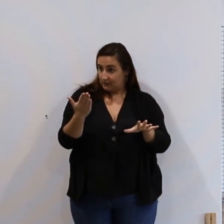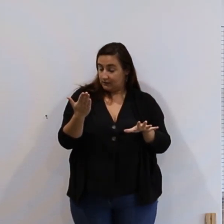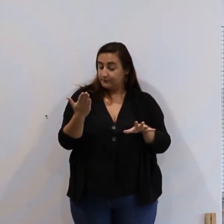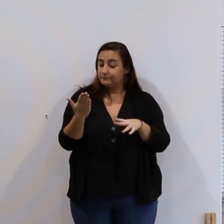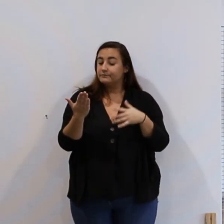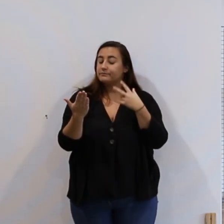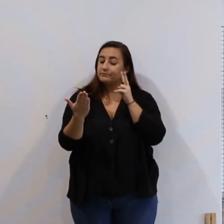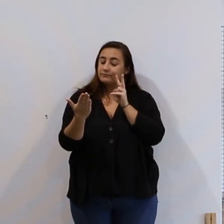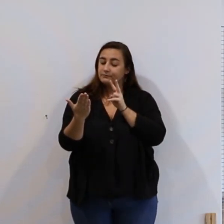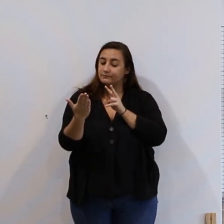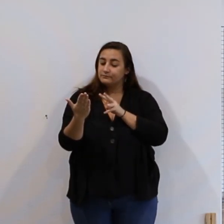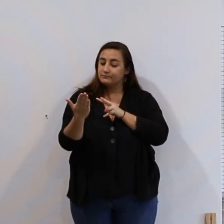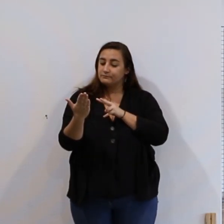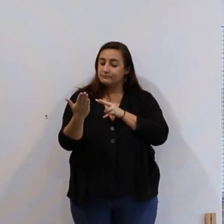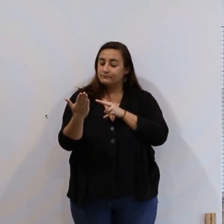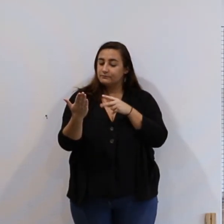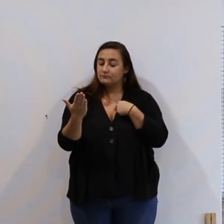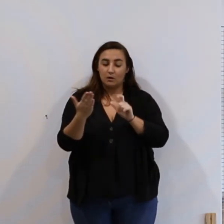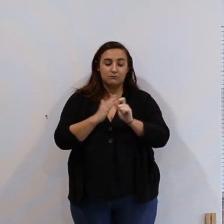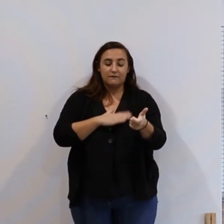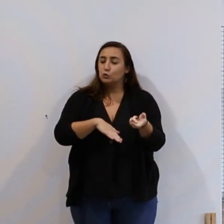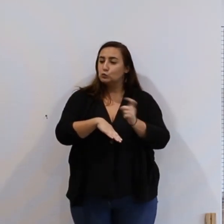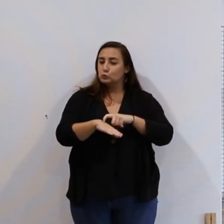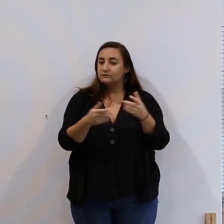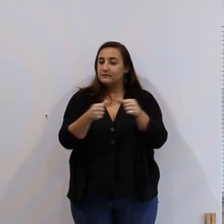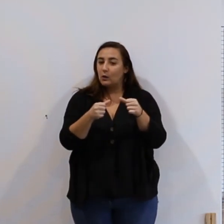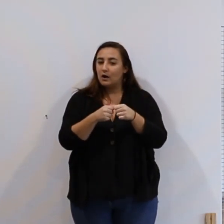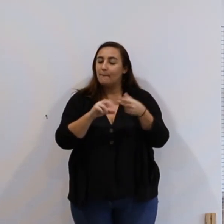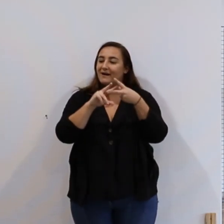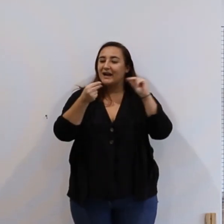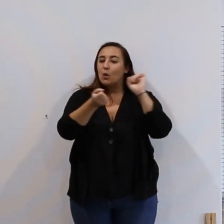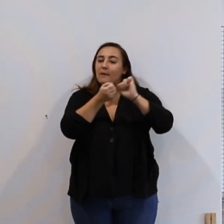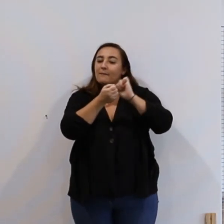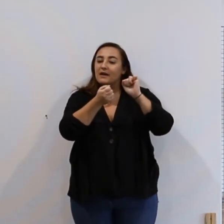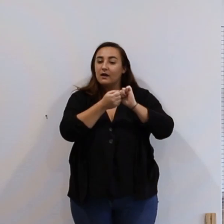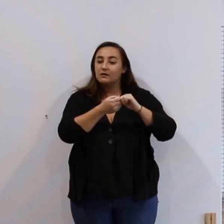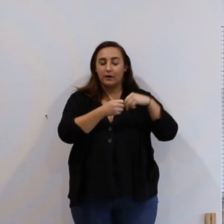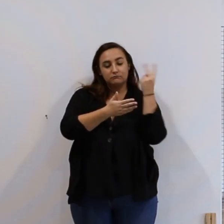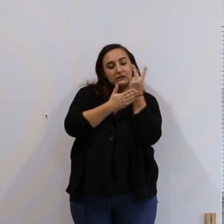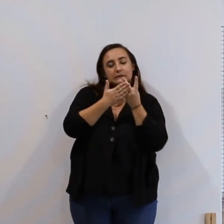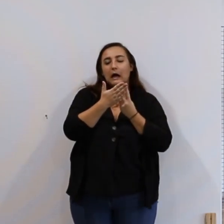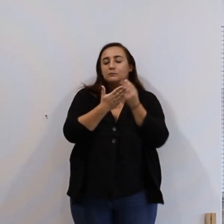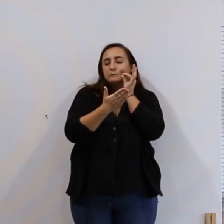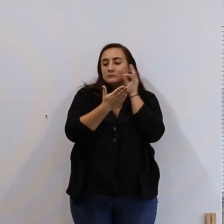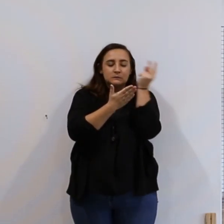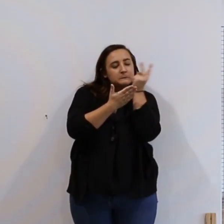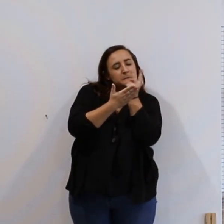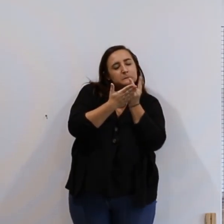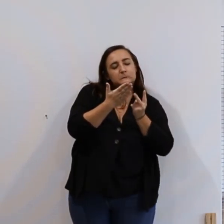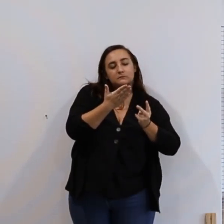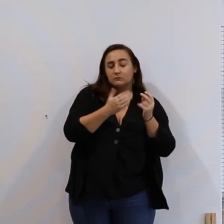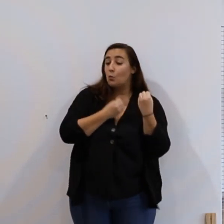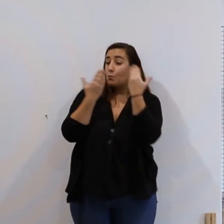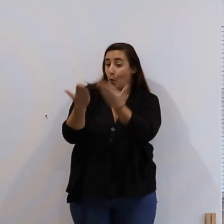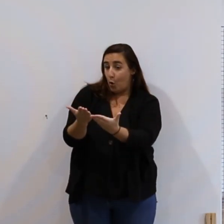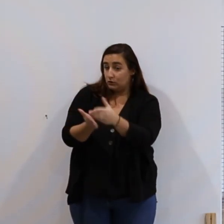le texte, bien sûr, je vais commencer par faire des dessins au crayon à papier. Je vais les proposer à Bernard, donc à l'auteur.